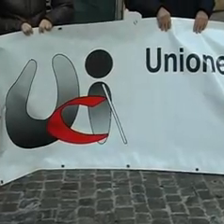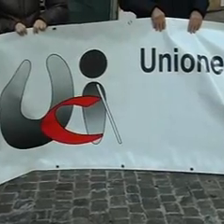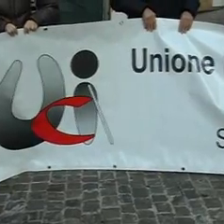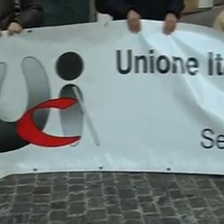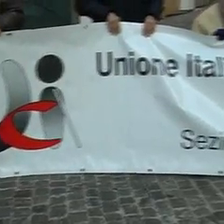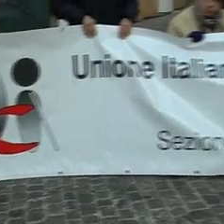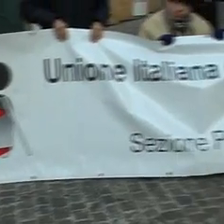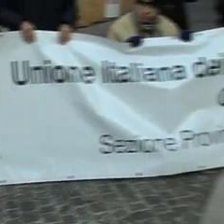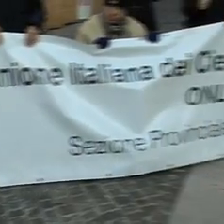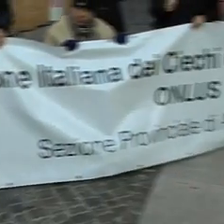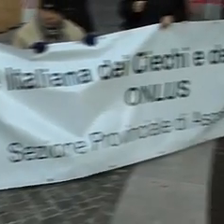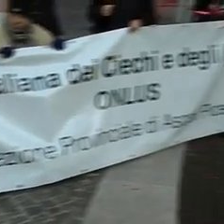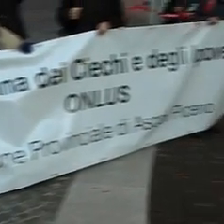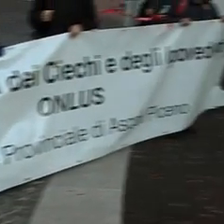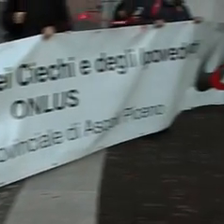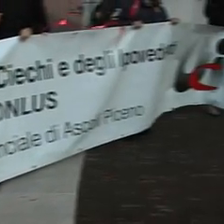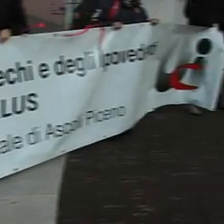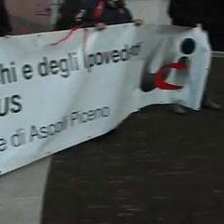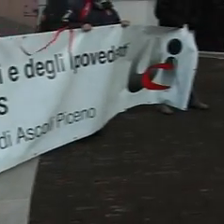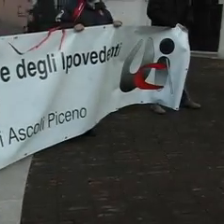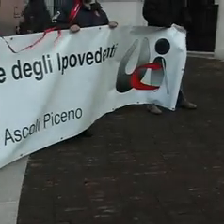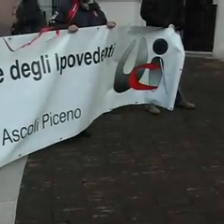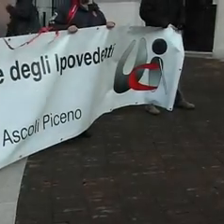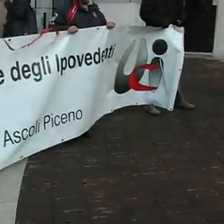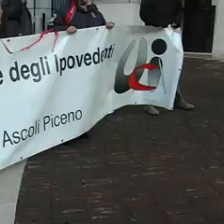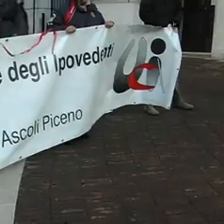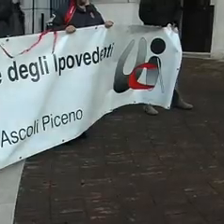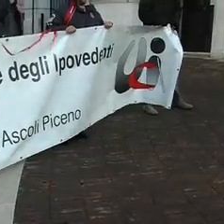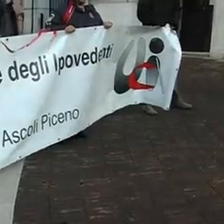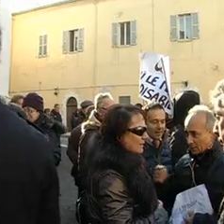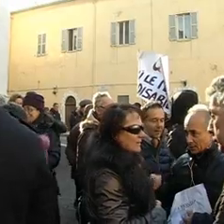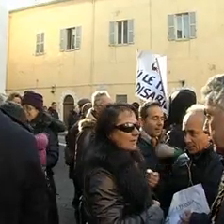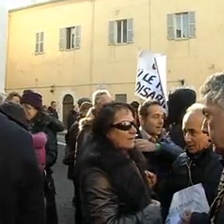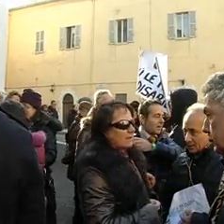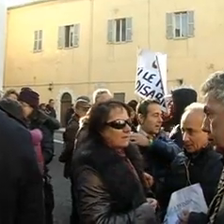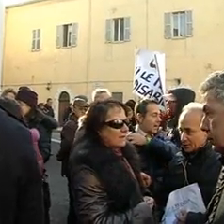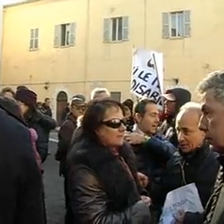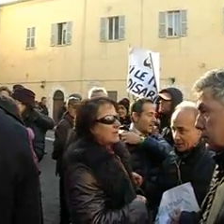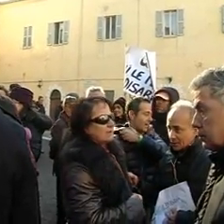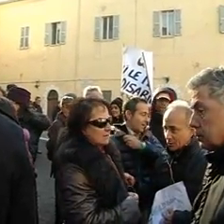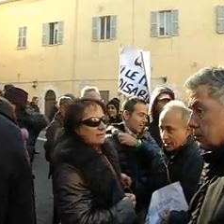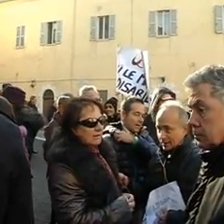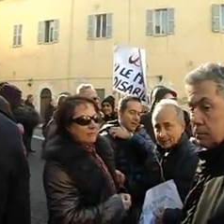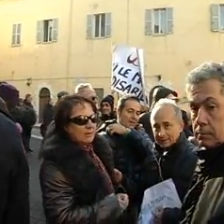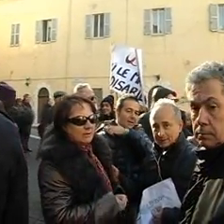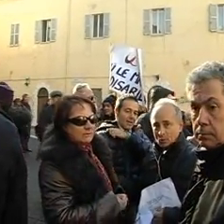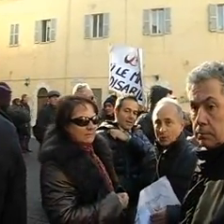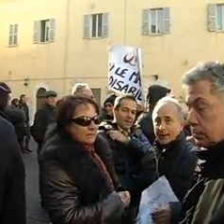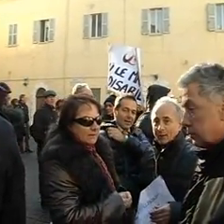ad Ancona contro quel disegno di legge che trasferisce la competenza alle regioni, ma il rischio è che con i bilanci ridotti all'osso delle